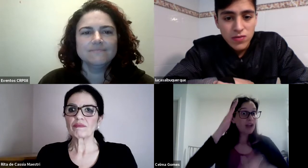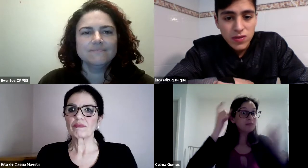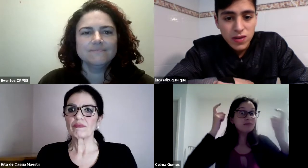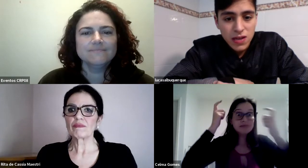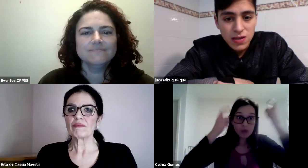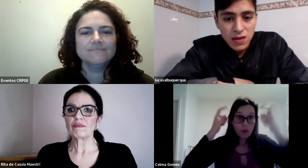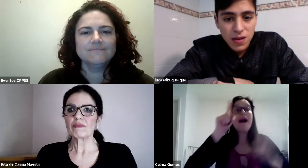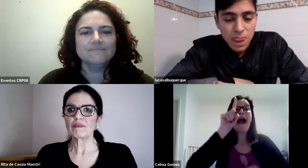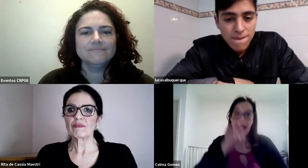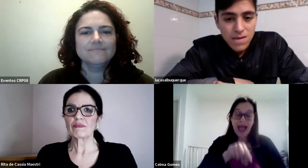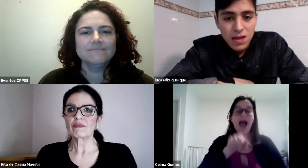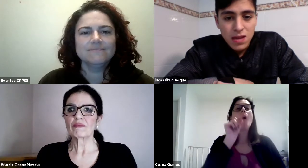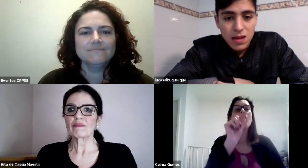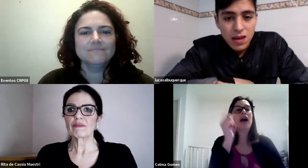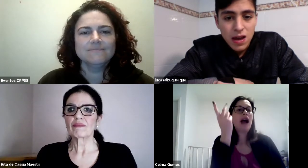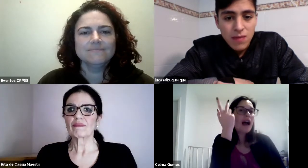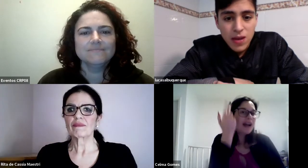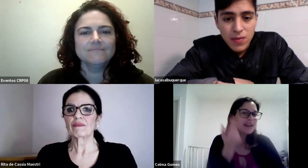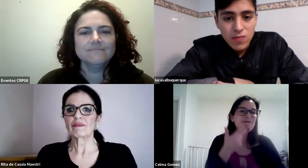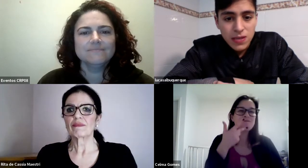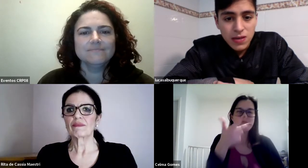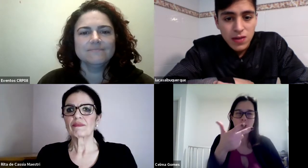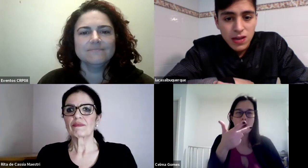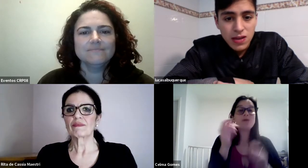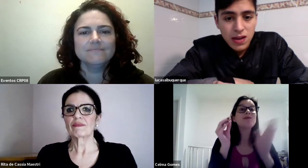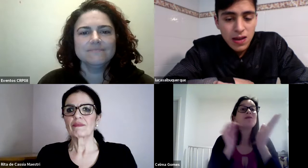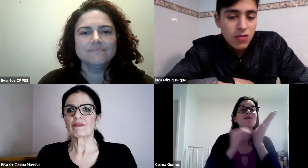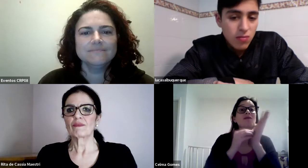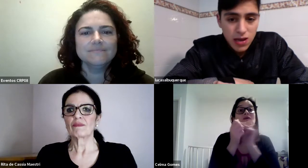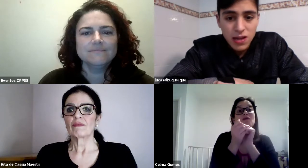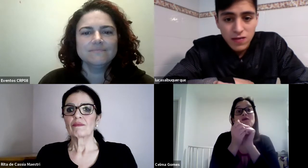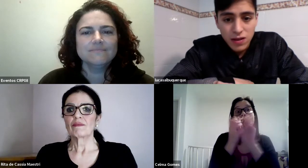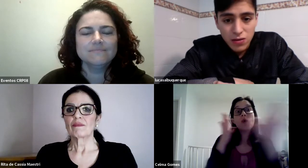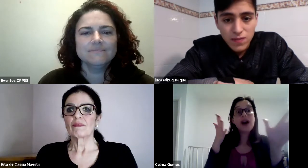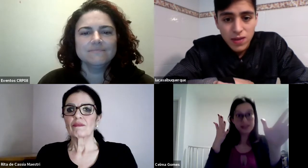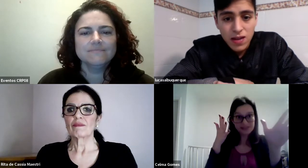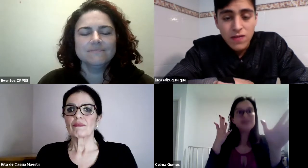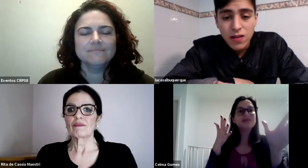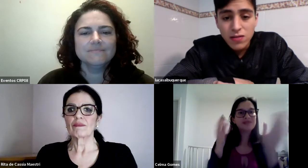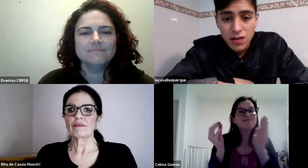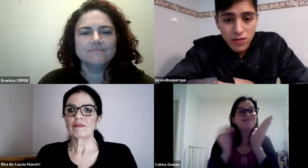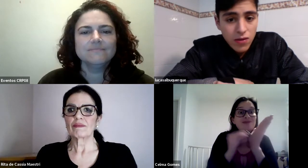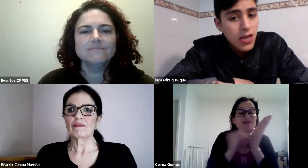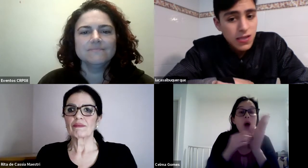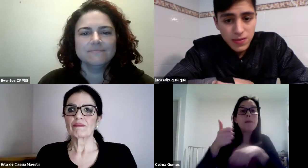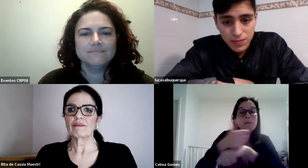de profissionais. E a minha preocupação ainda é, como a Rita falou, a falta da fluência,